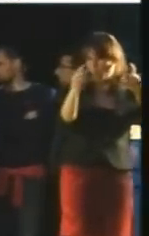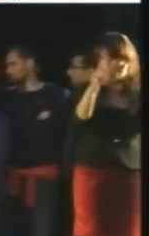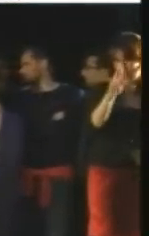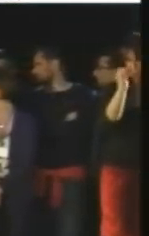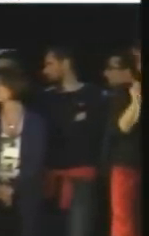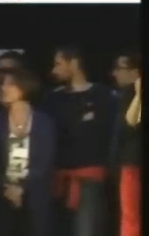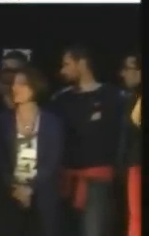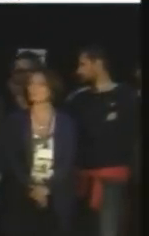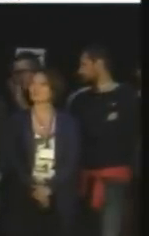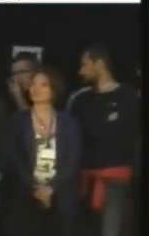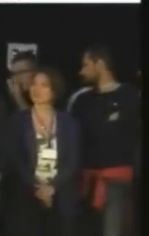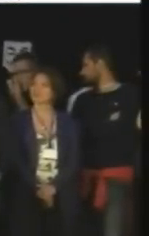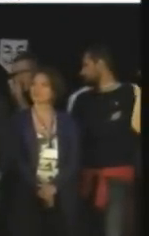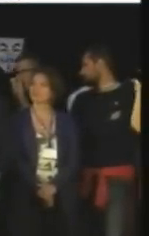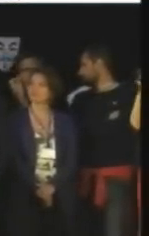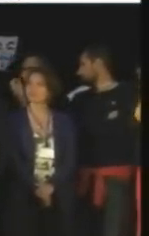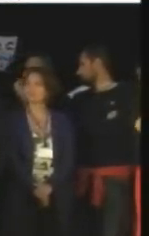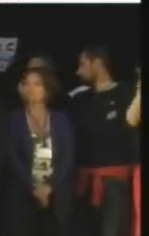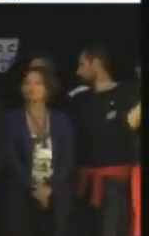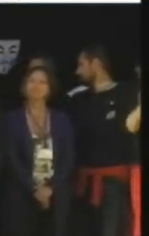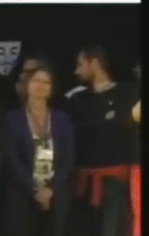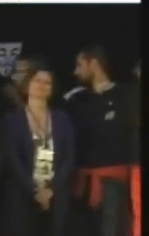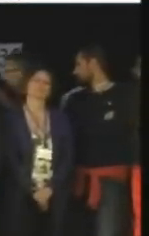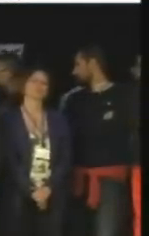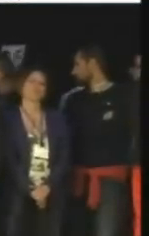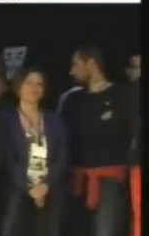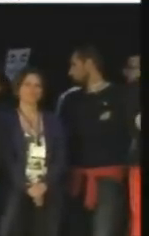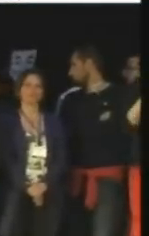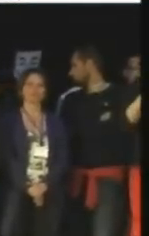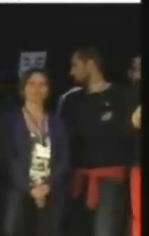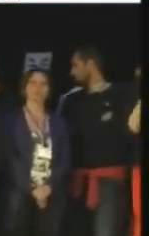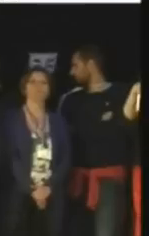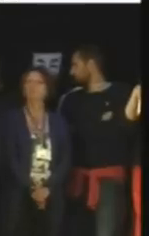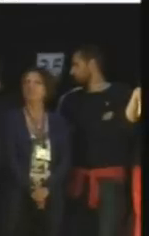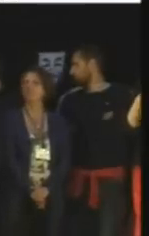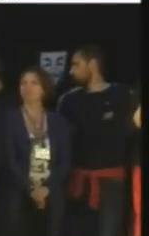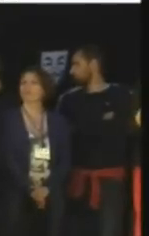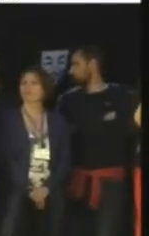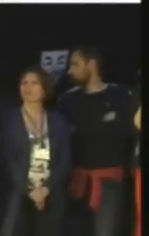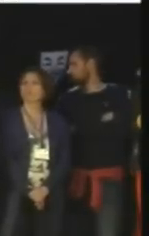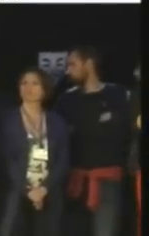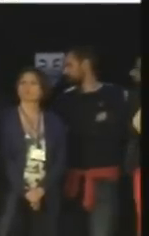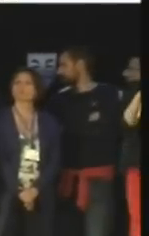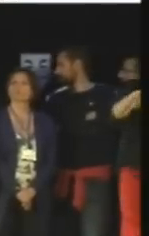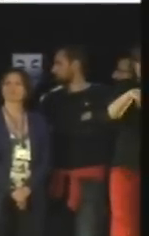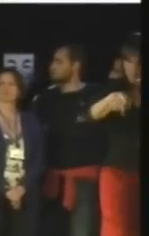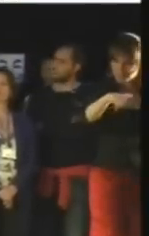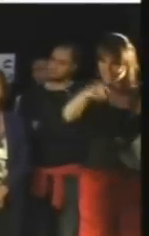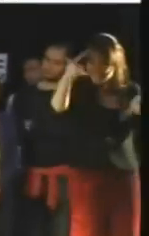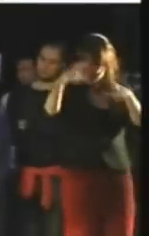più. 10 volte di più. E i suoi BTP